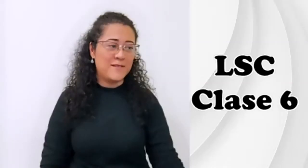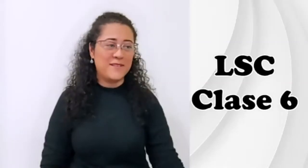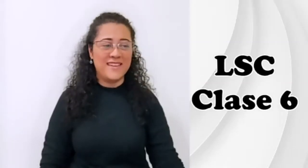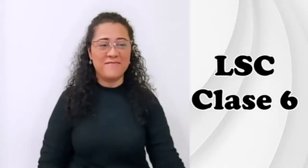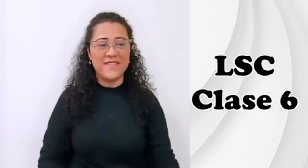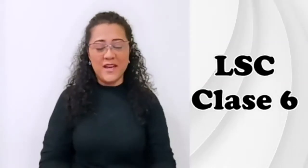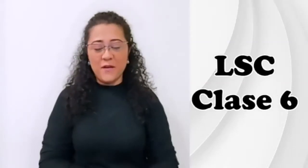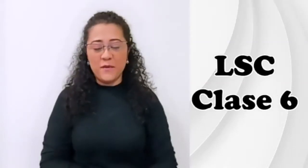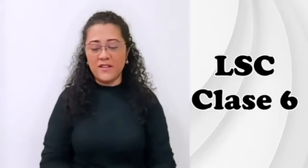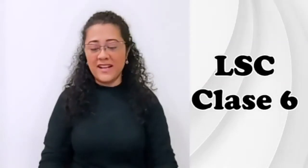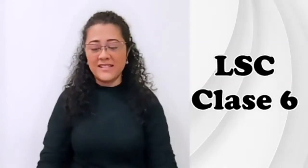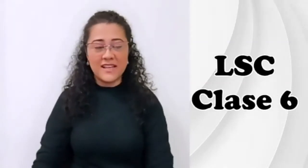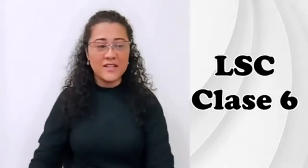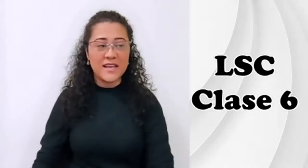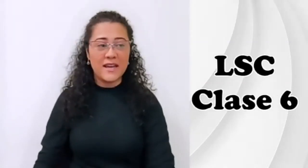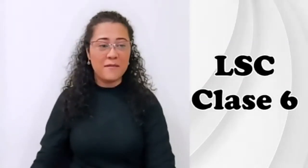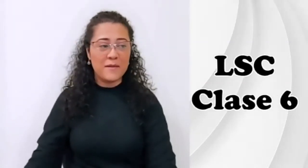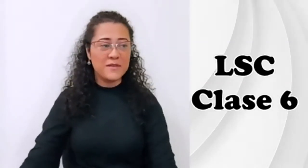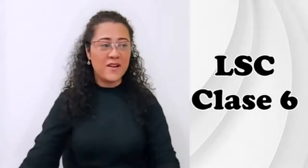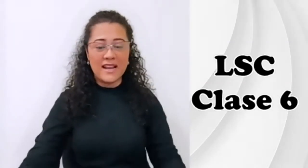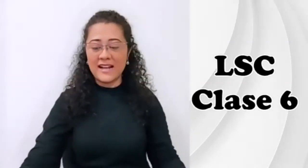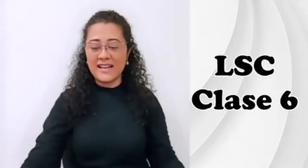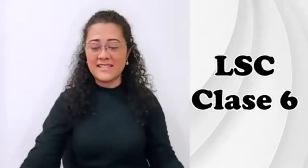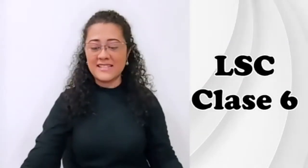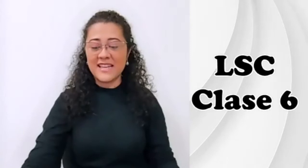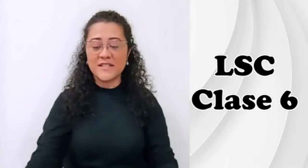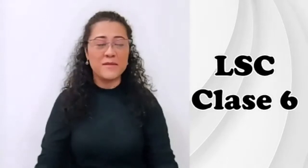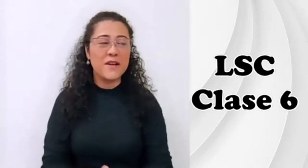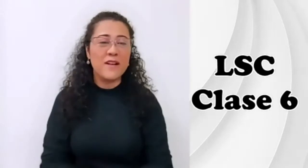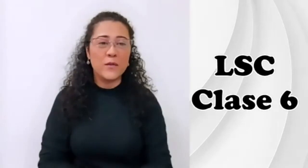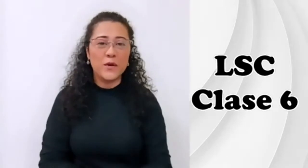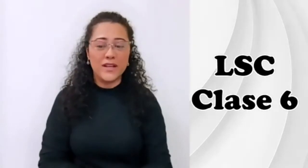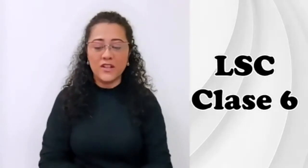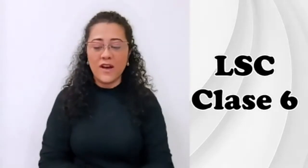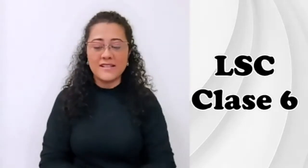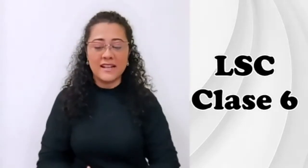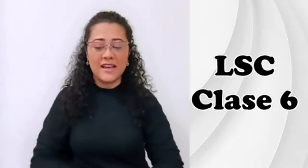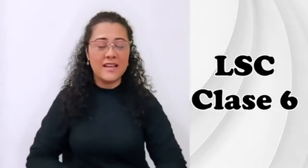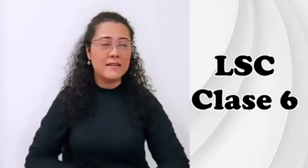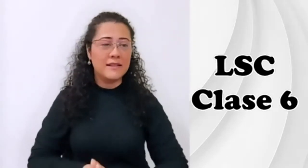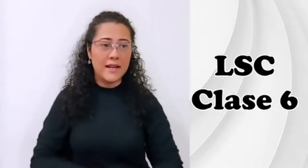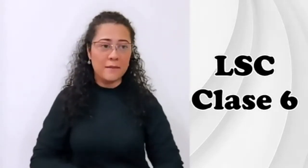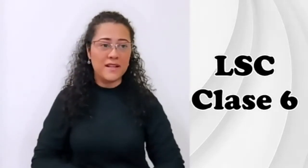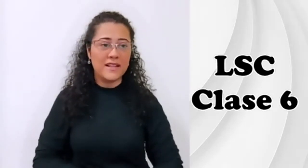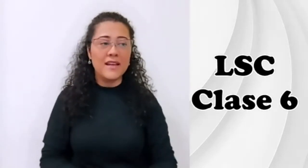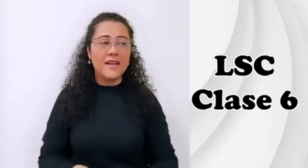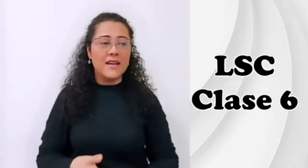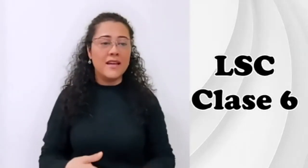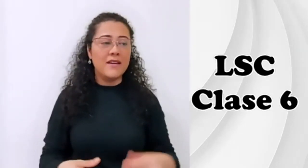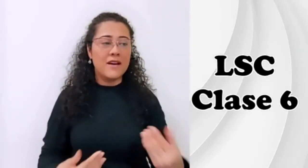Ok. Bueno, gracias a Dios, vamos ahora a la clase 6. Vamos a hablar un poquito acerca del intérprete. Y